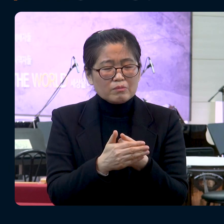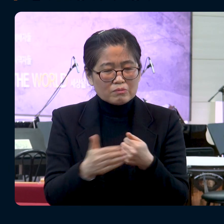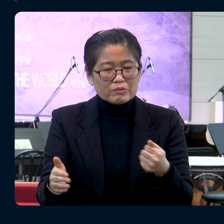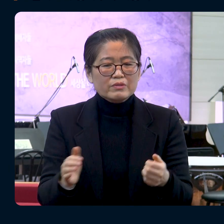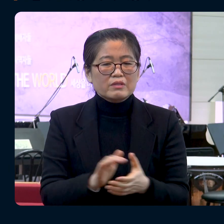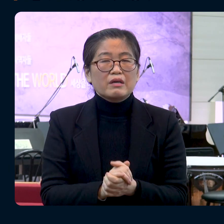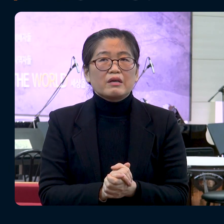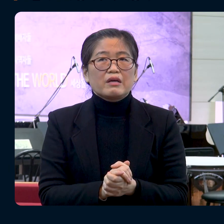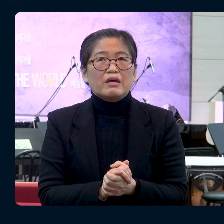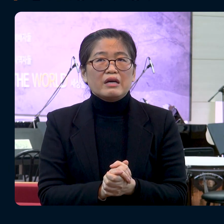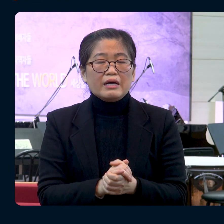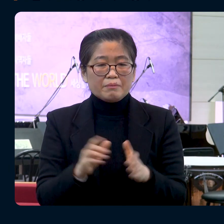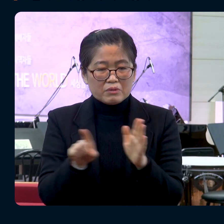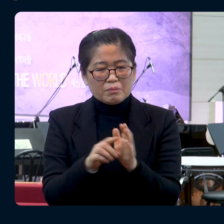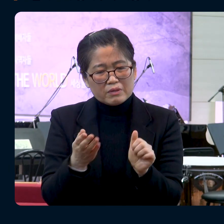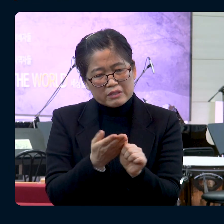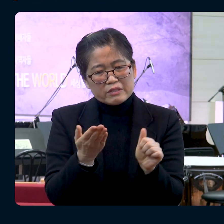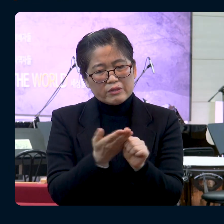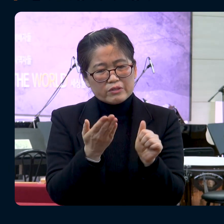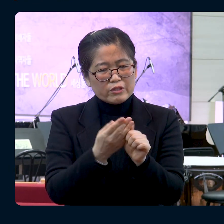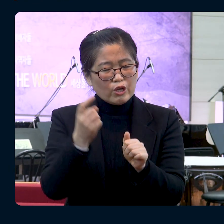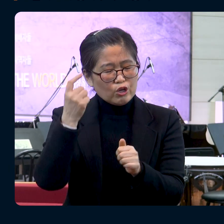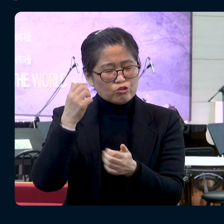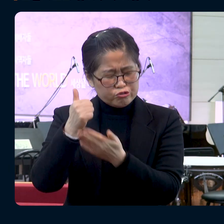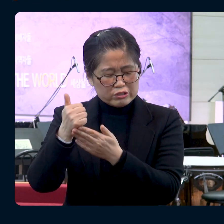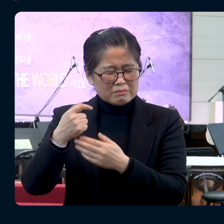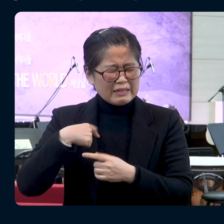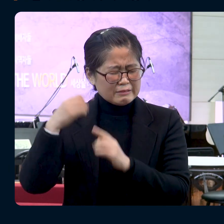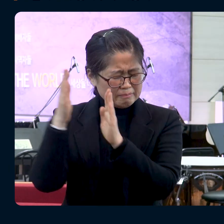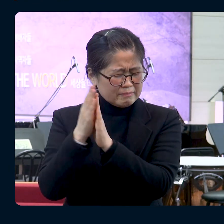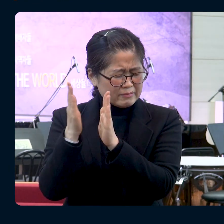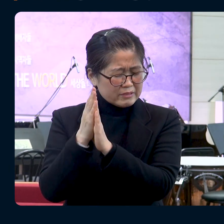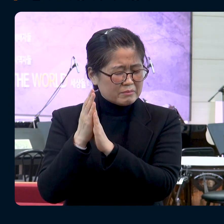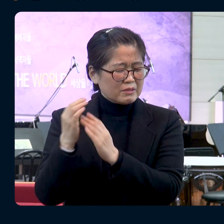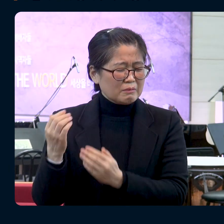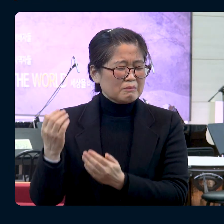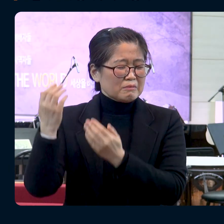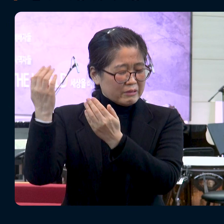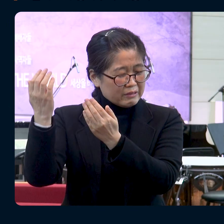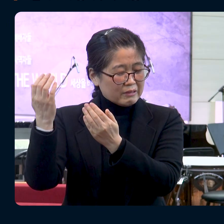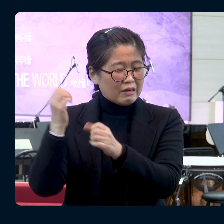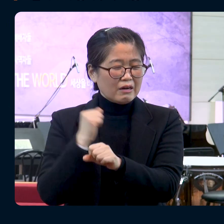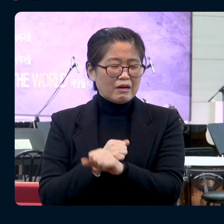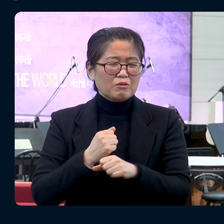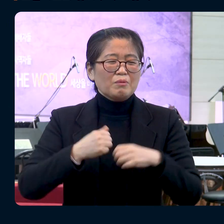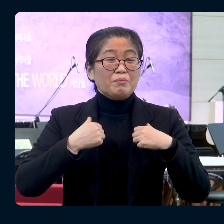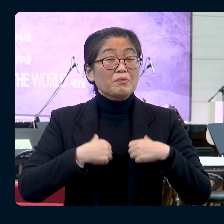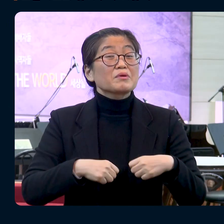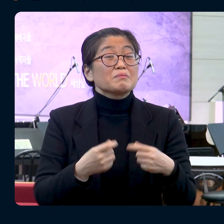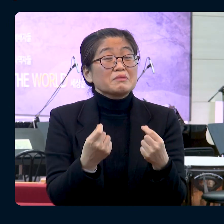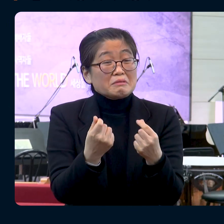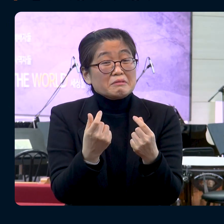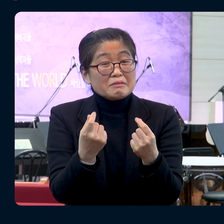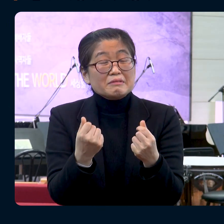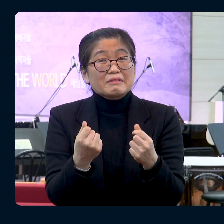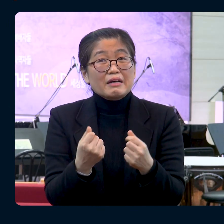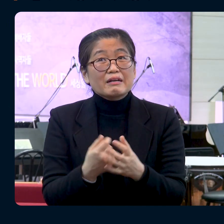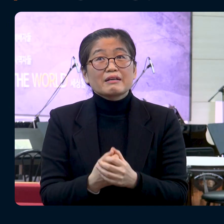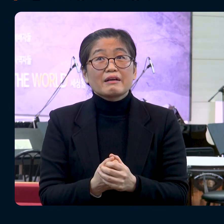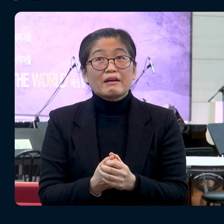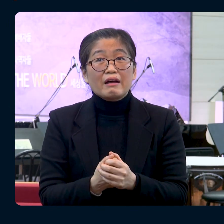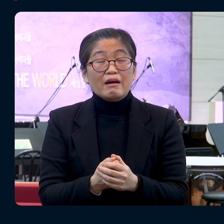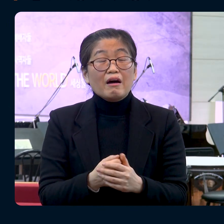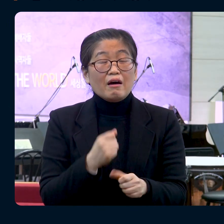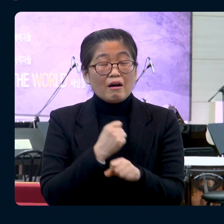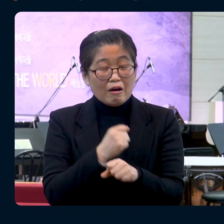여튼 그 아이들을 신앙으로 키웠으니까 뭐 주님이 알아서 하시겠지 뭐 하면서 그냥 그래도 멈출 수는 없잖아요. 그래서